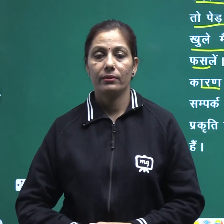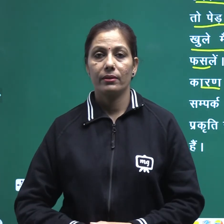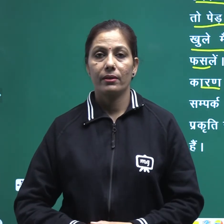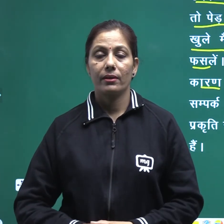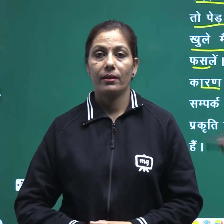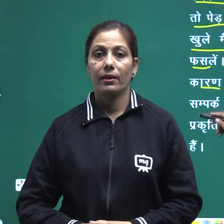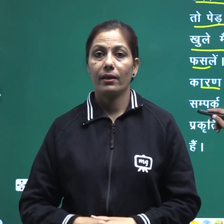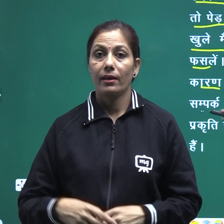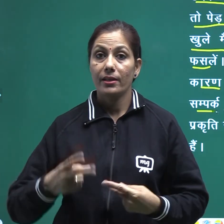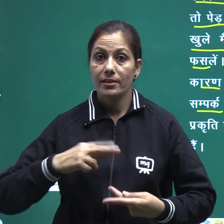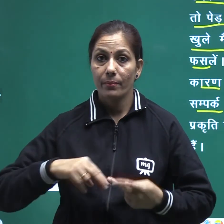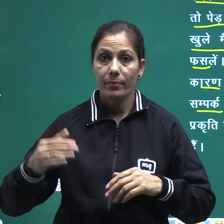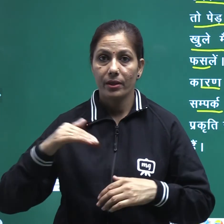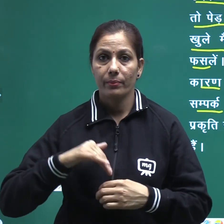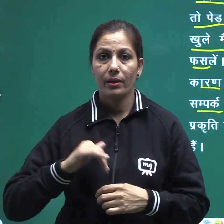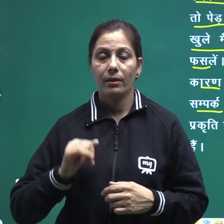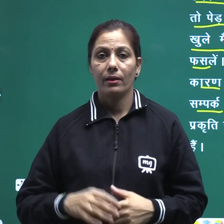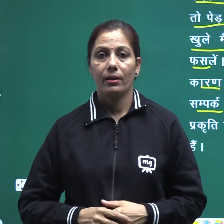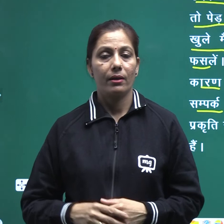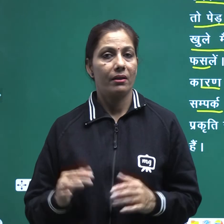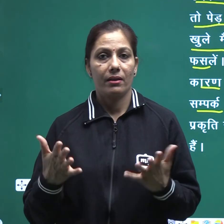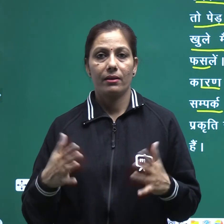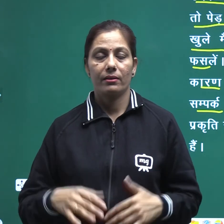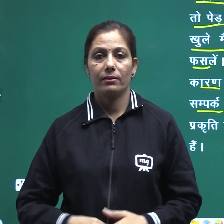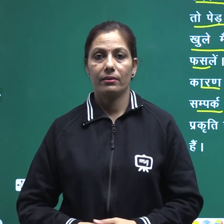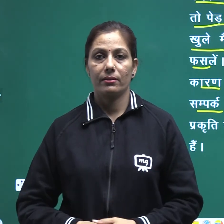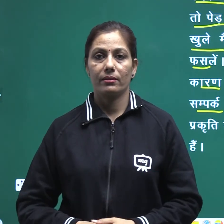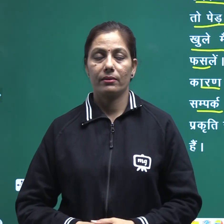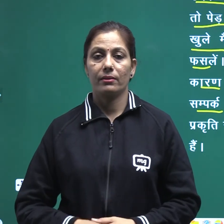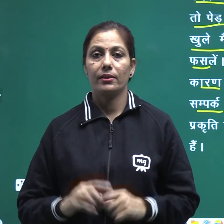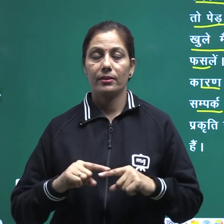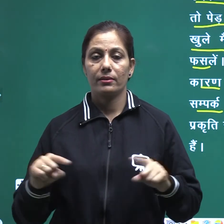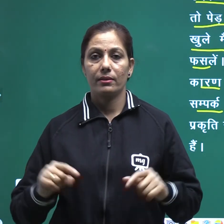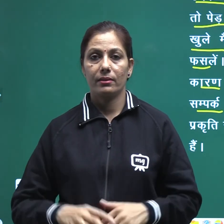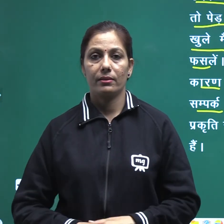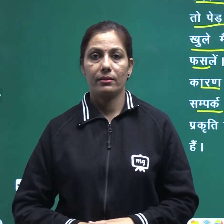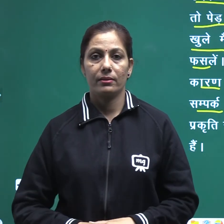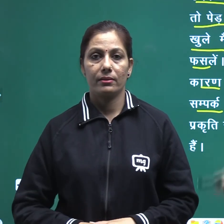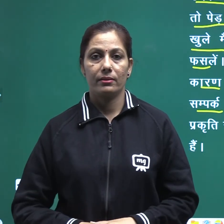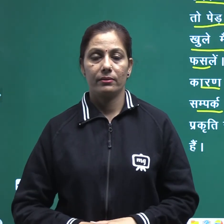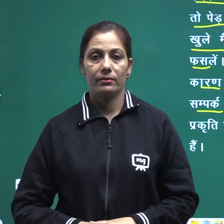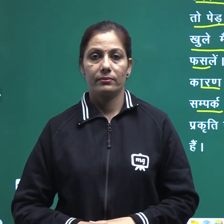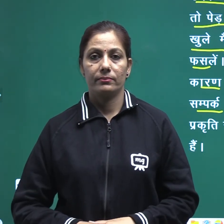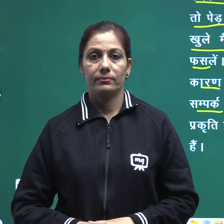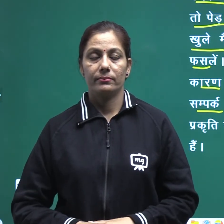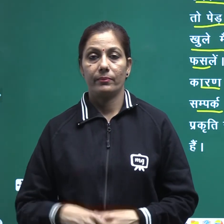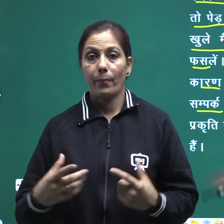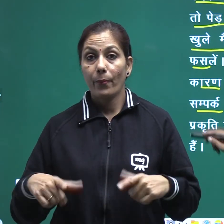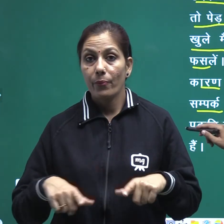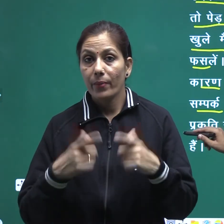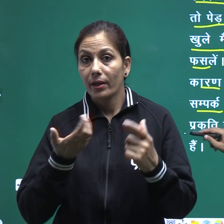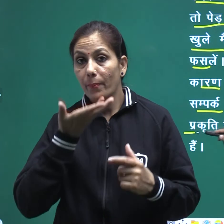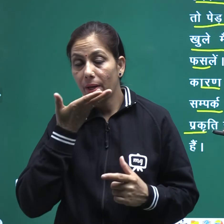के संपर्क में क्यों नहीं आते थे है तथा कि प्रकृति